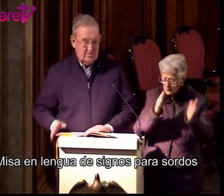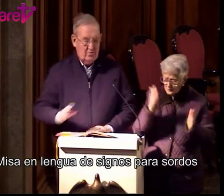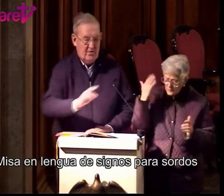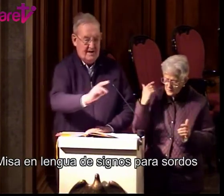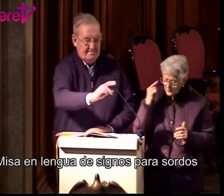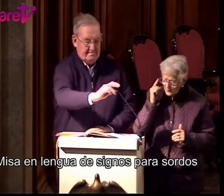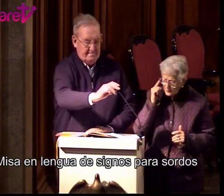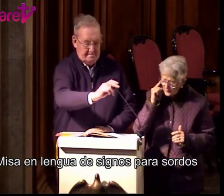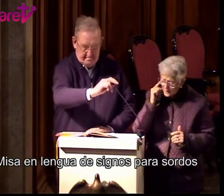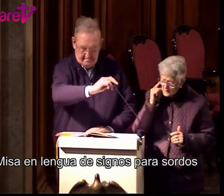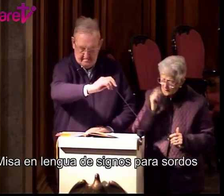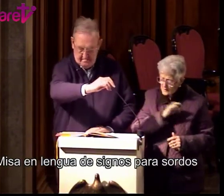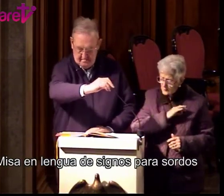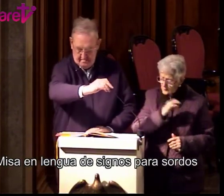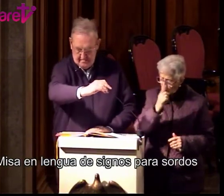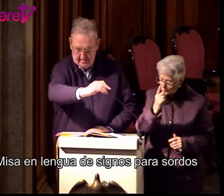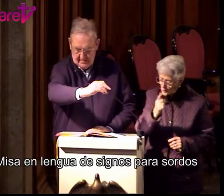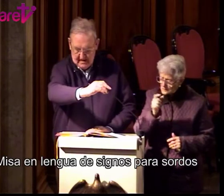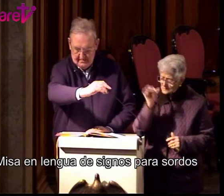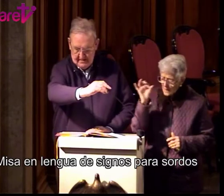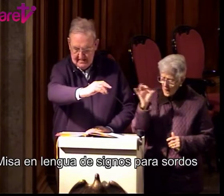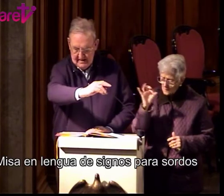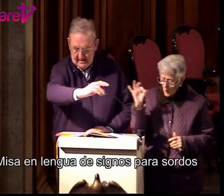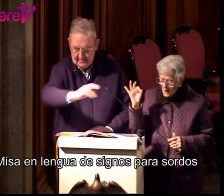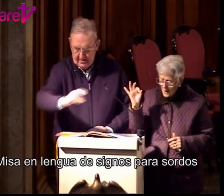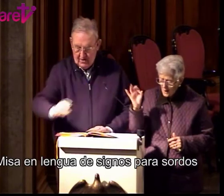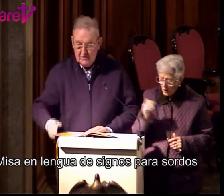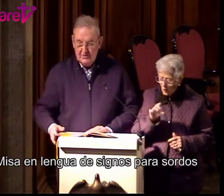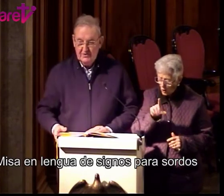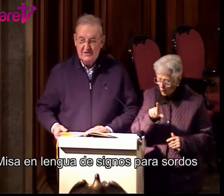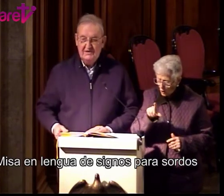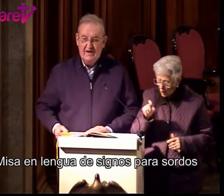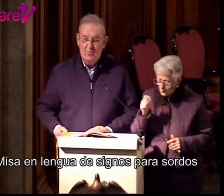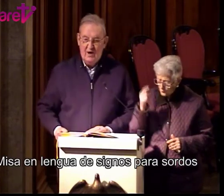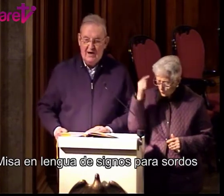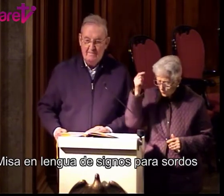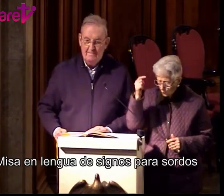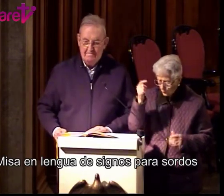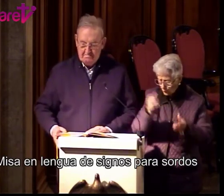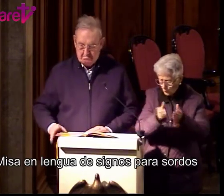Lectura del primer libro de Samuel.